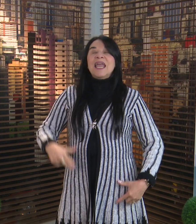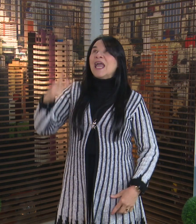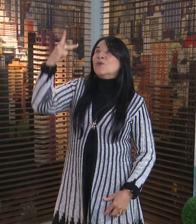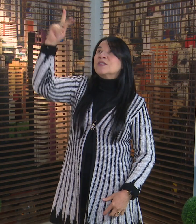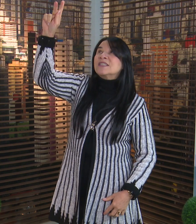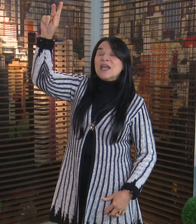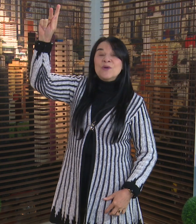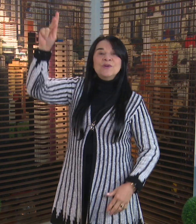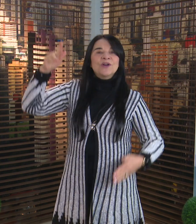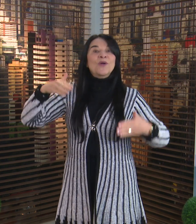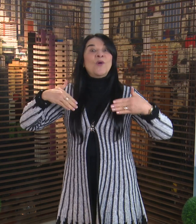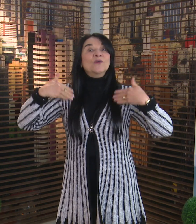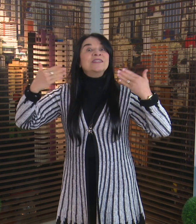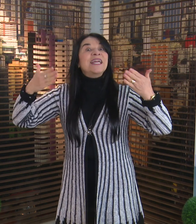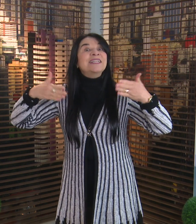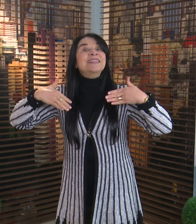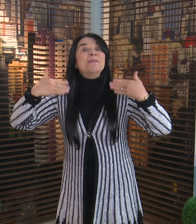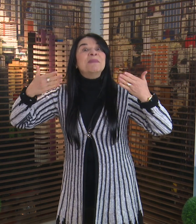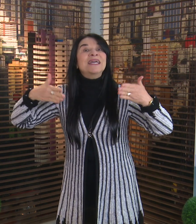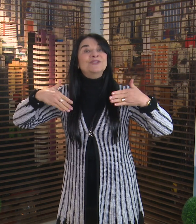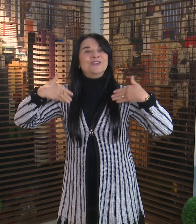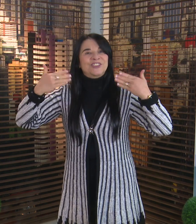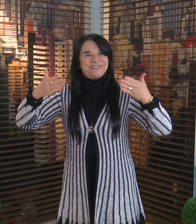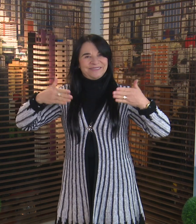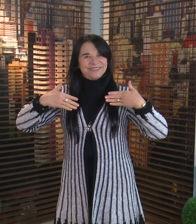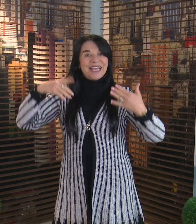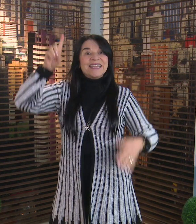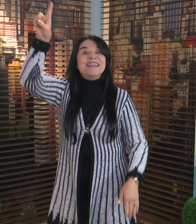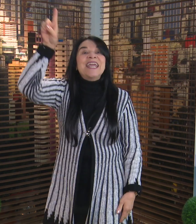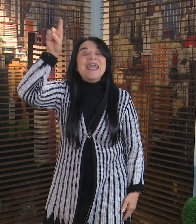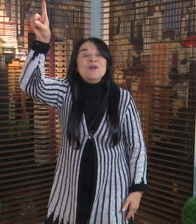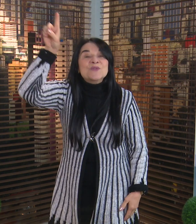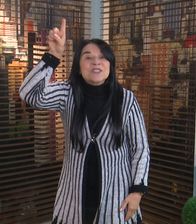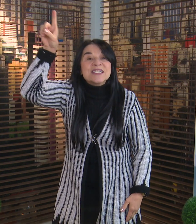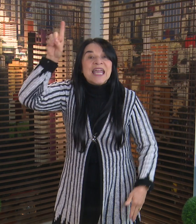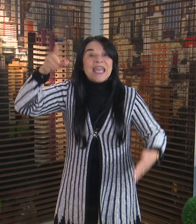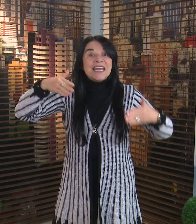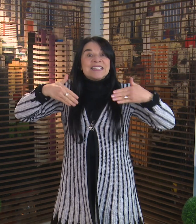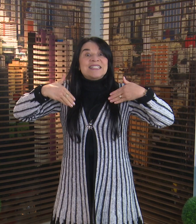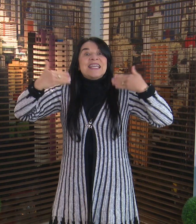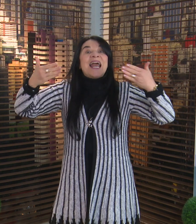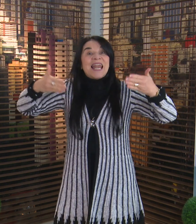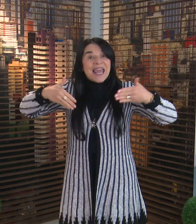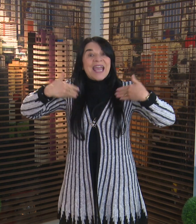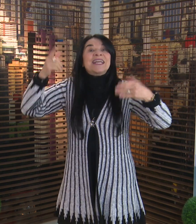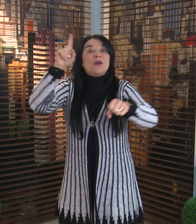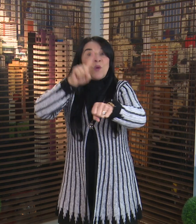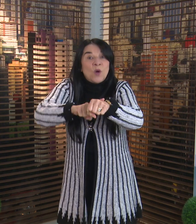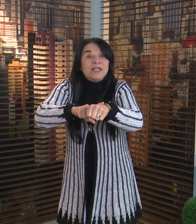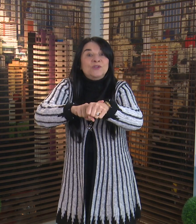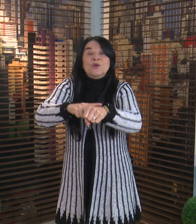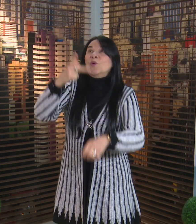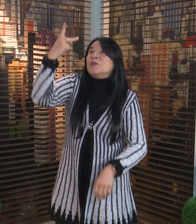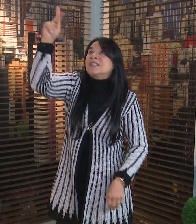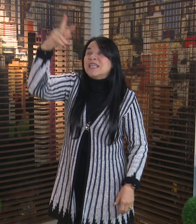é o seu contentamento. Deus, ele se alegra quando os